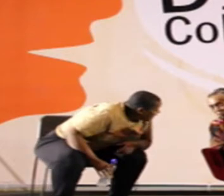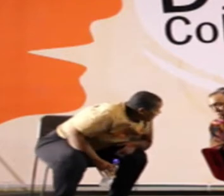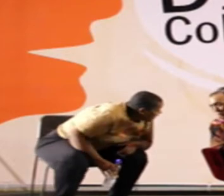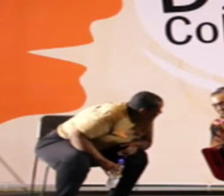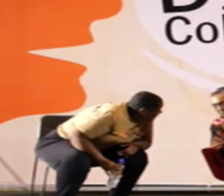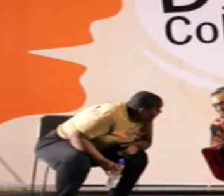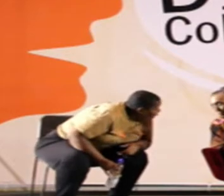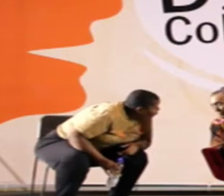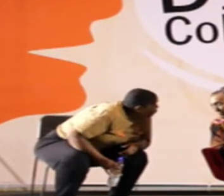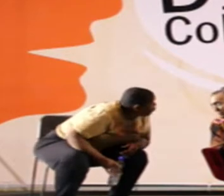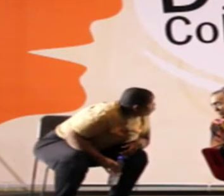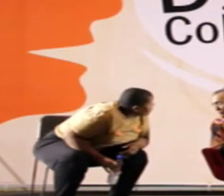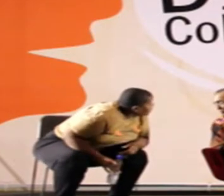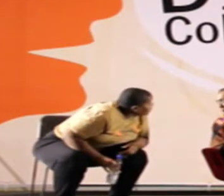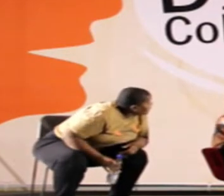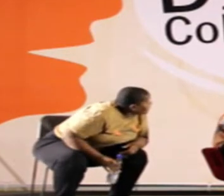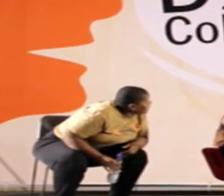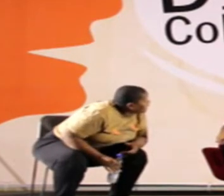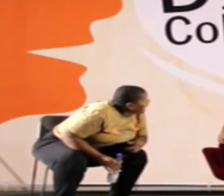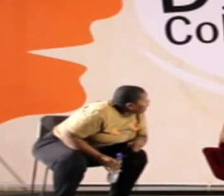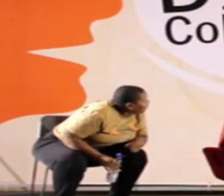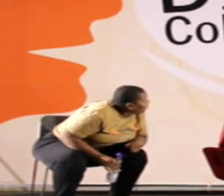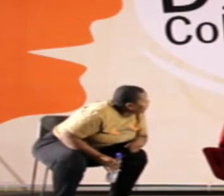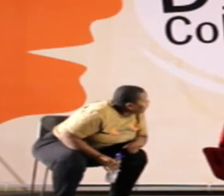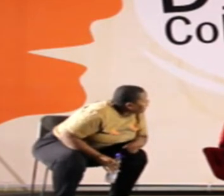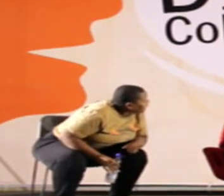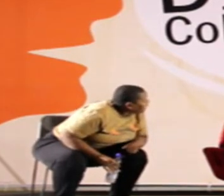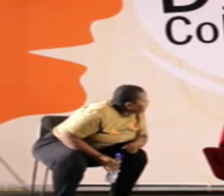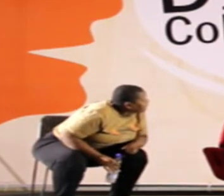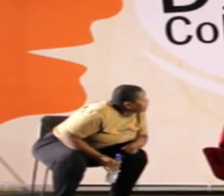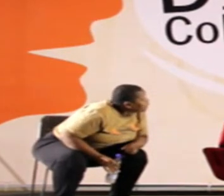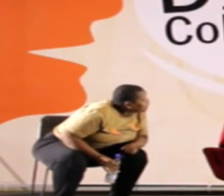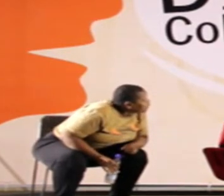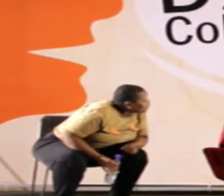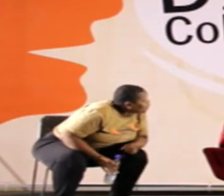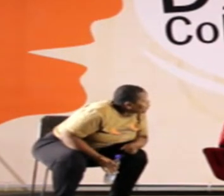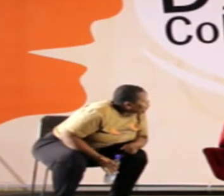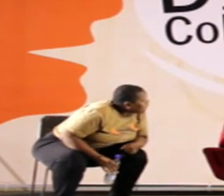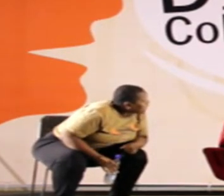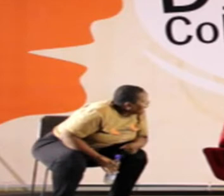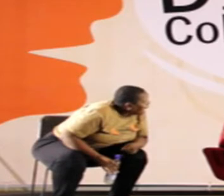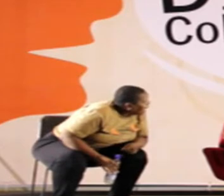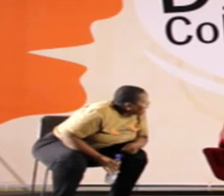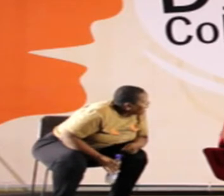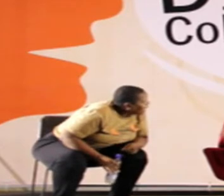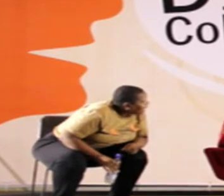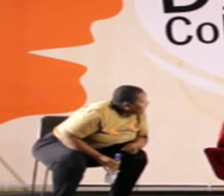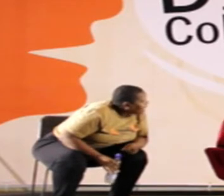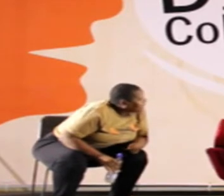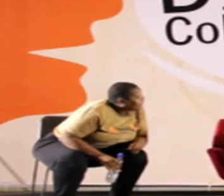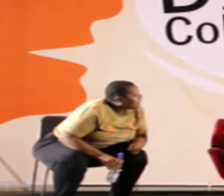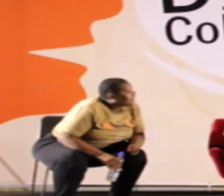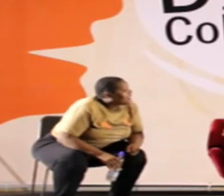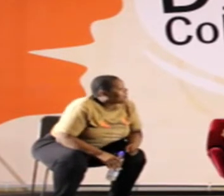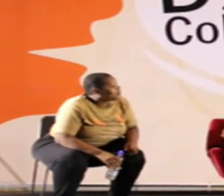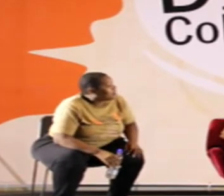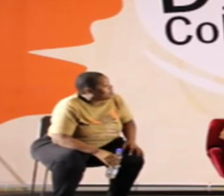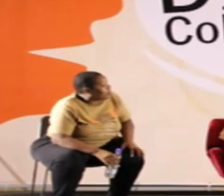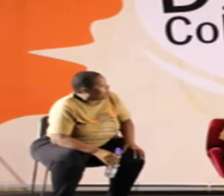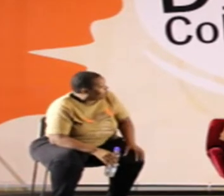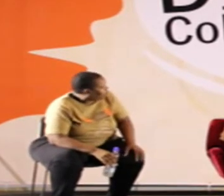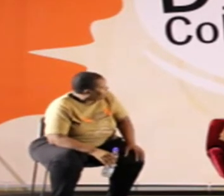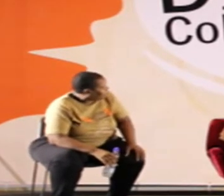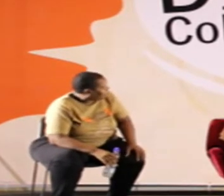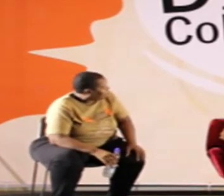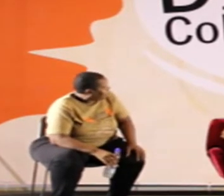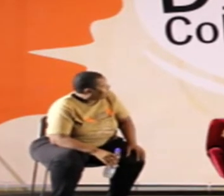Sertão, Biografia do Padre Empresário Guilherme Pompeu de Almeida, até tempos recentes, Ronaldo, Glória e